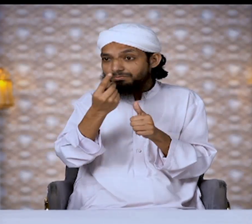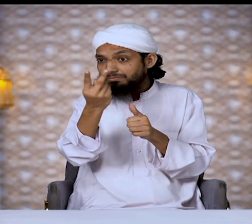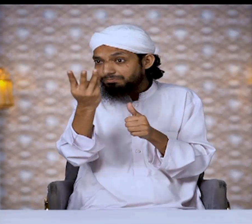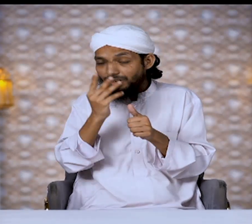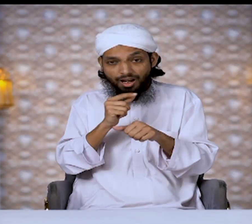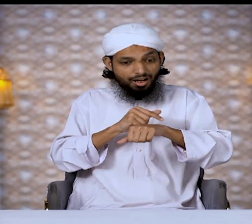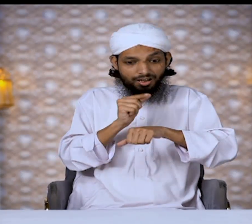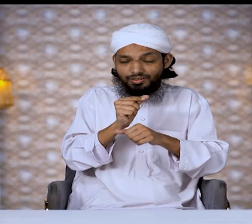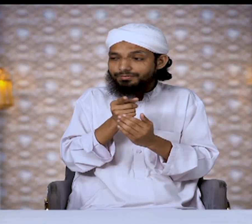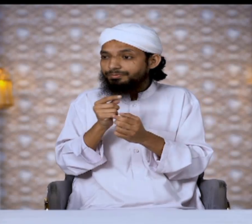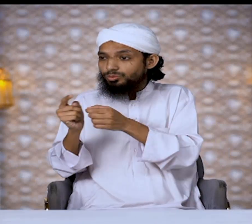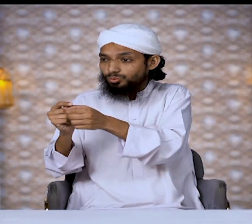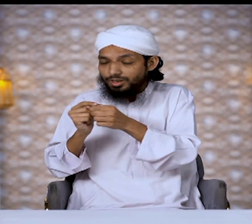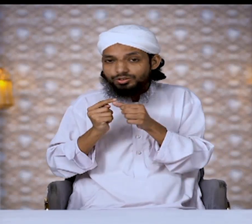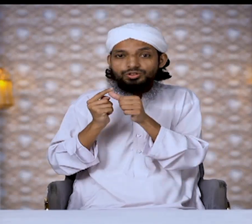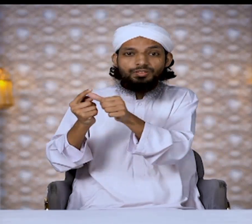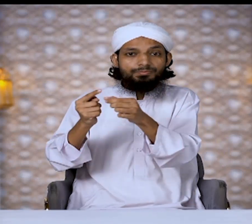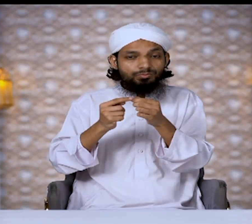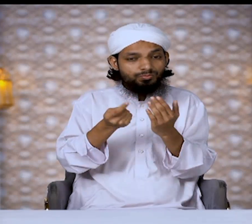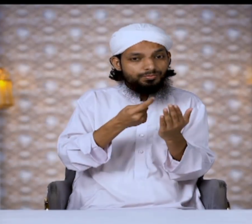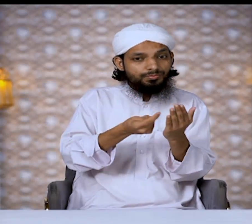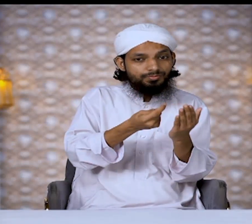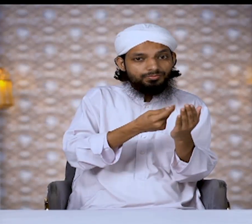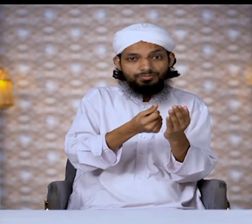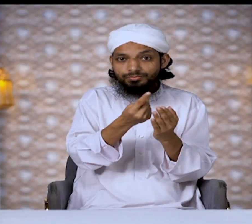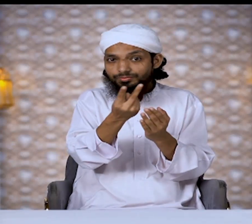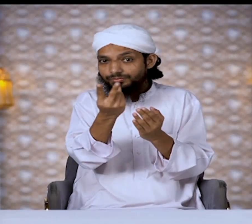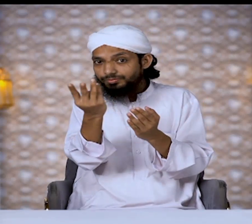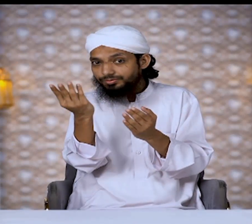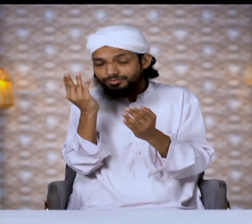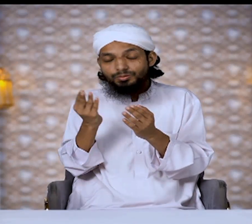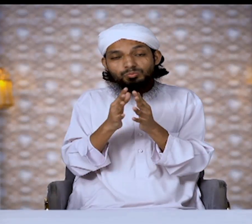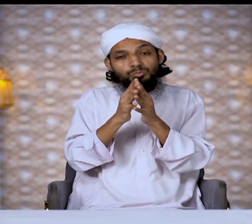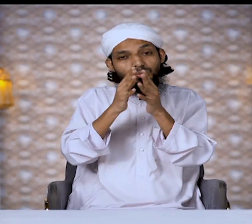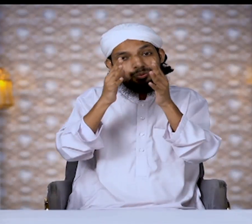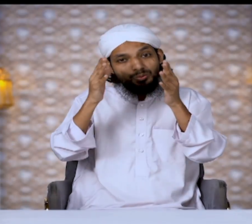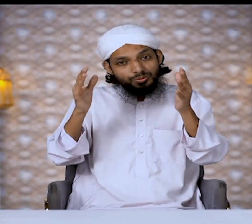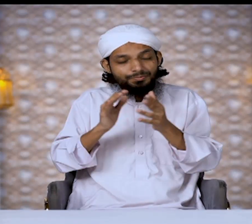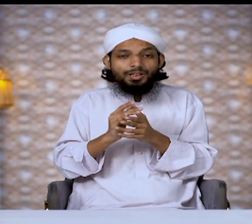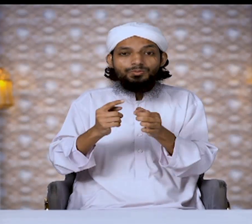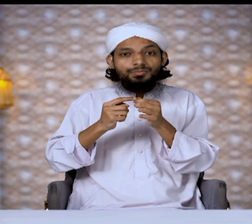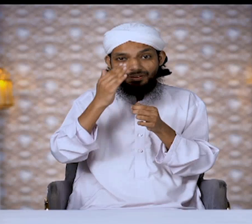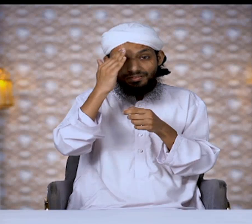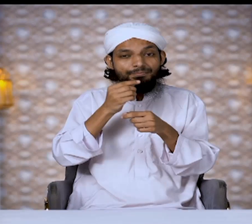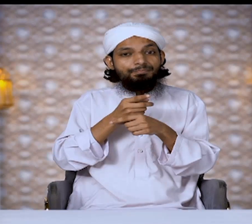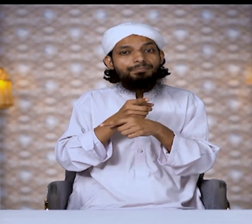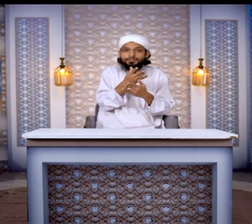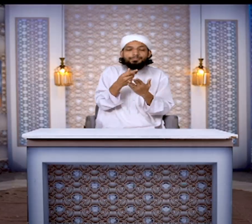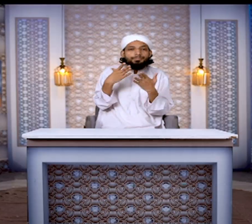انجام دیتے تھے تاکہ زیادہ سے زیادہ لوگ فیضان علم دین سے فیض یاب ہو سکیں اور یوں علم دین کی خدمات بھی ہوتی رہے. چنانچہ خلیفہ اعلیٰ حضرت محدث اعظم